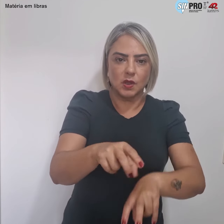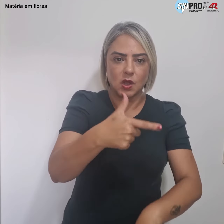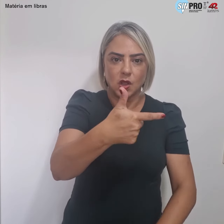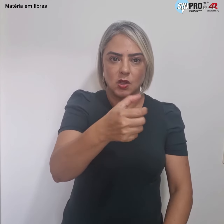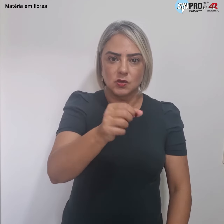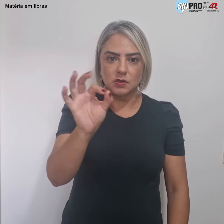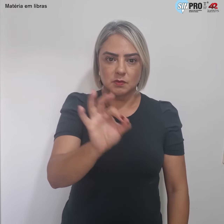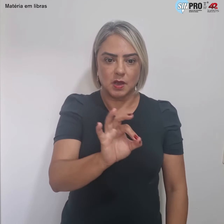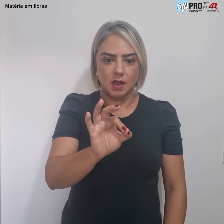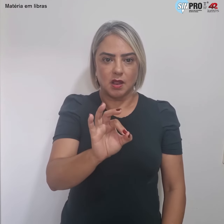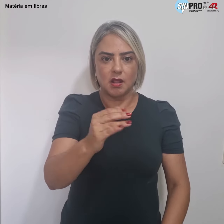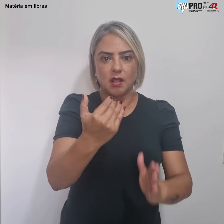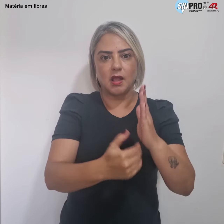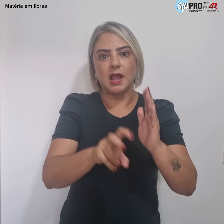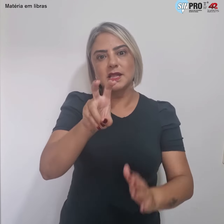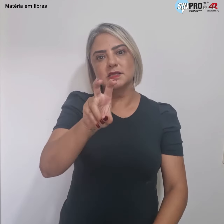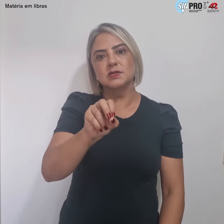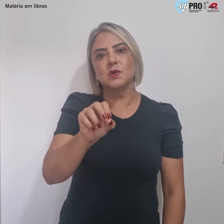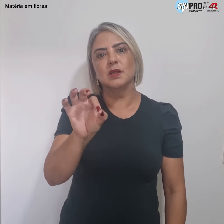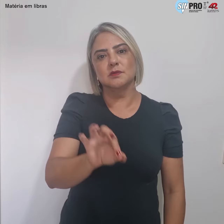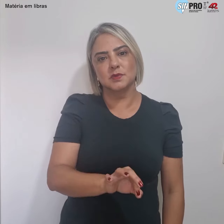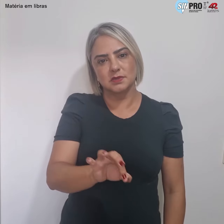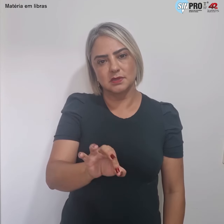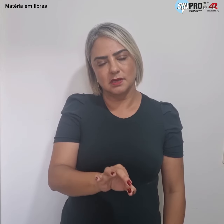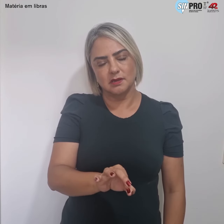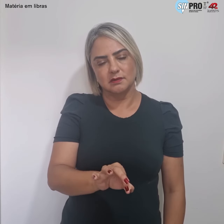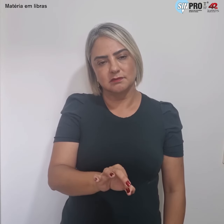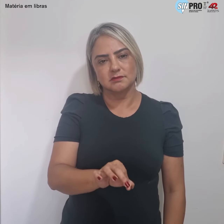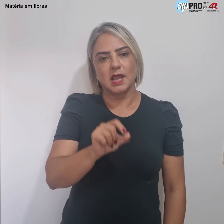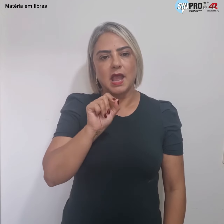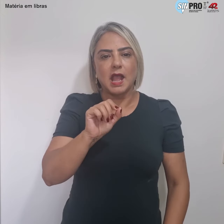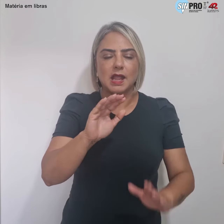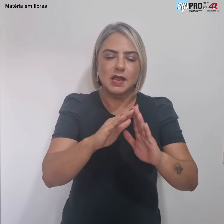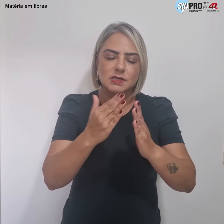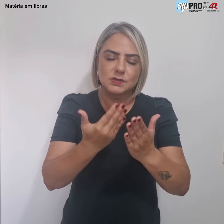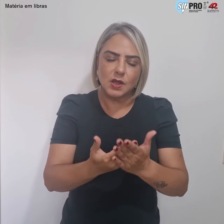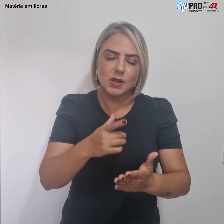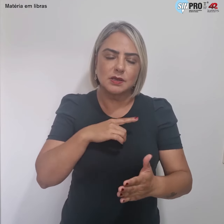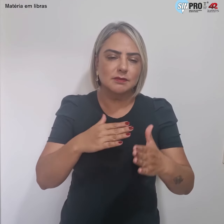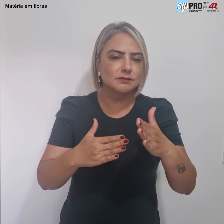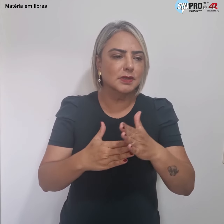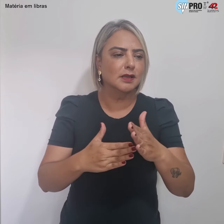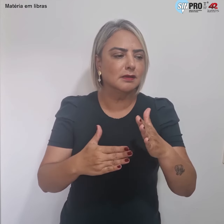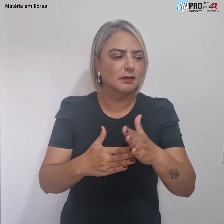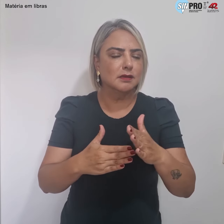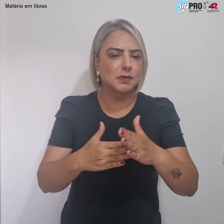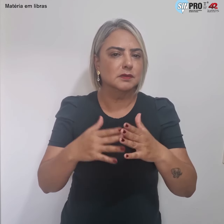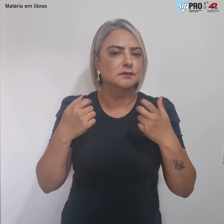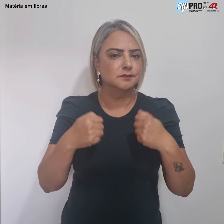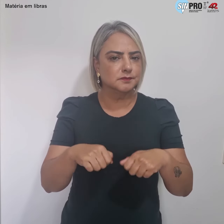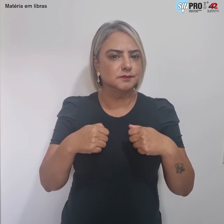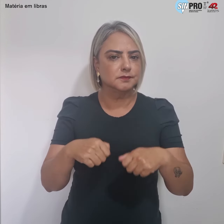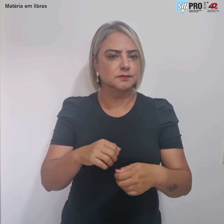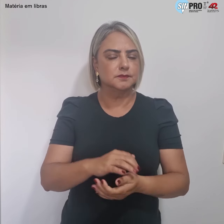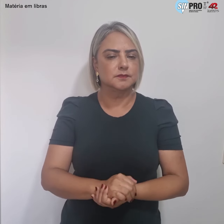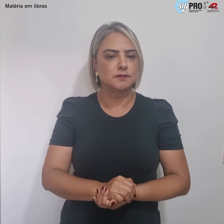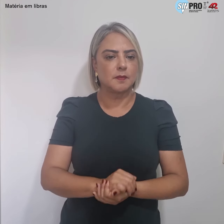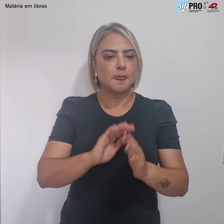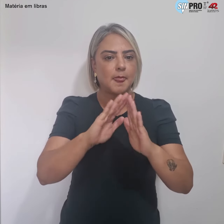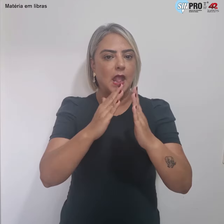200% para 50%, justamente aquelas que têm mais limitações e demandas. A escola